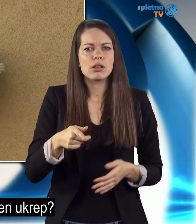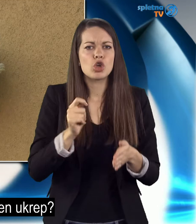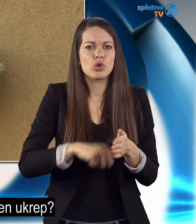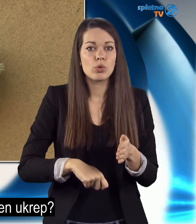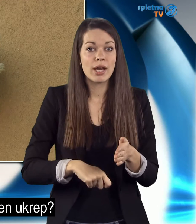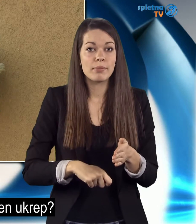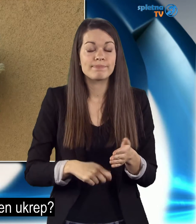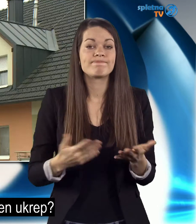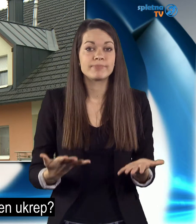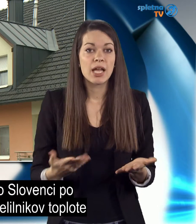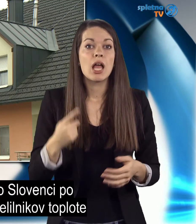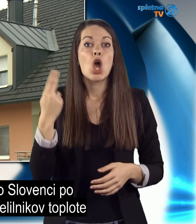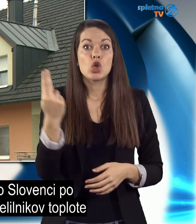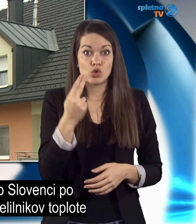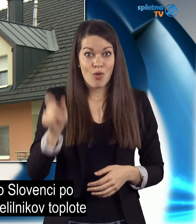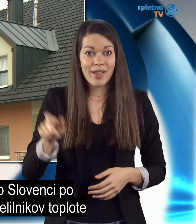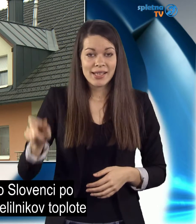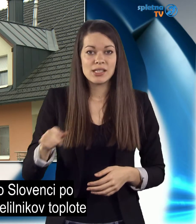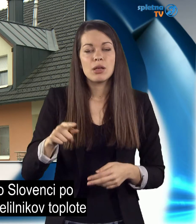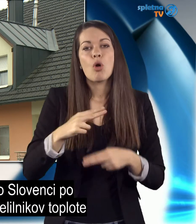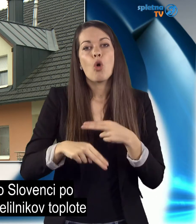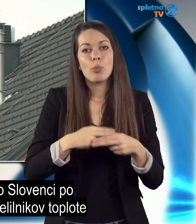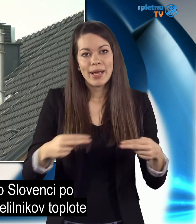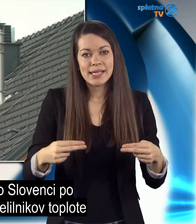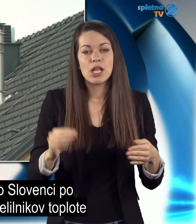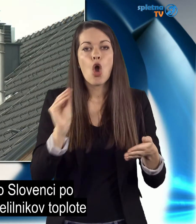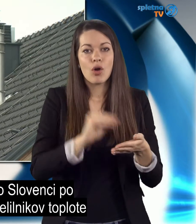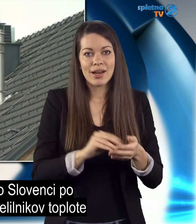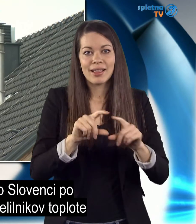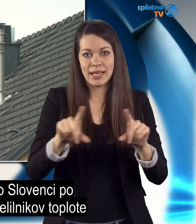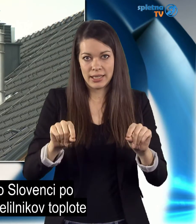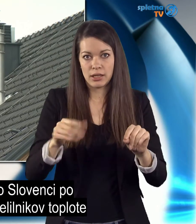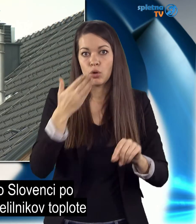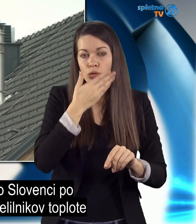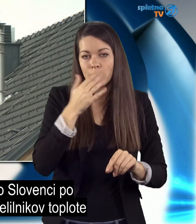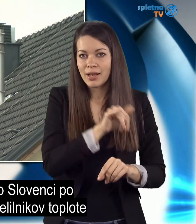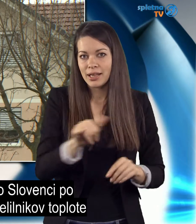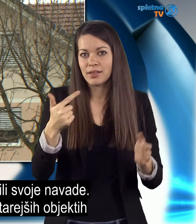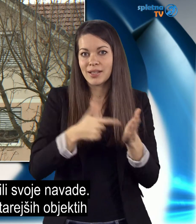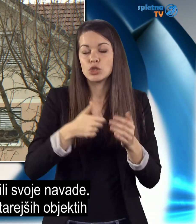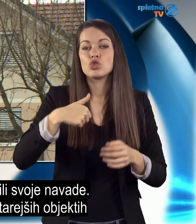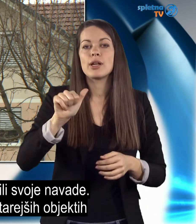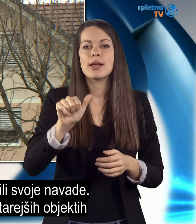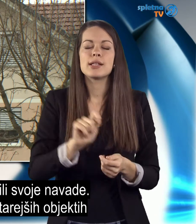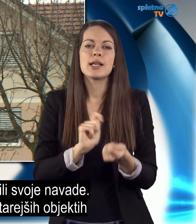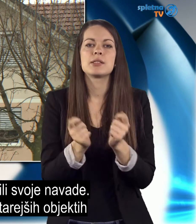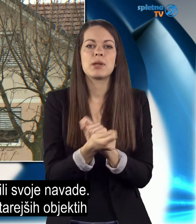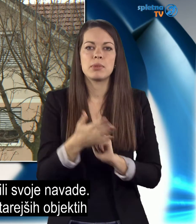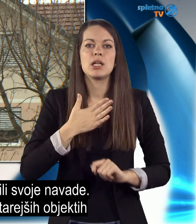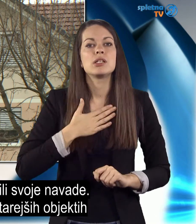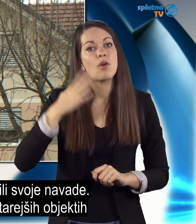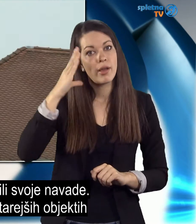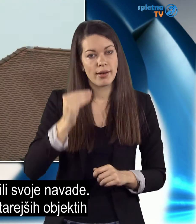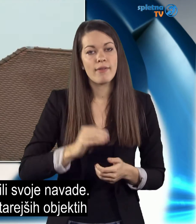A zakaj takšen ukrep? Dejstvo je, da so Slovenci po obvezni vgradnji delilnikov toplote leta 2011